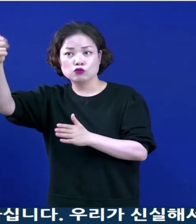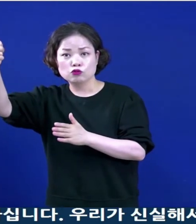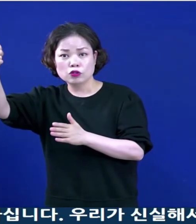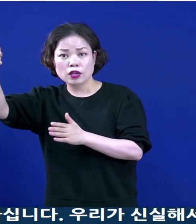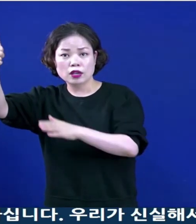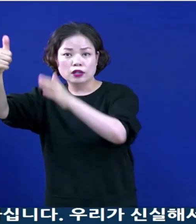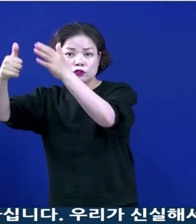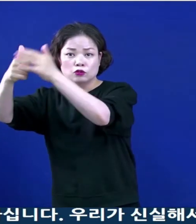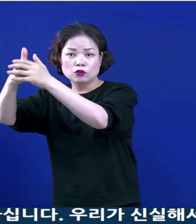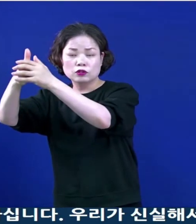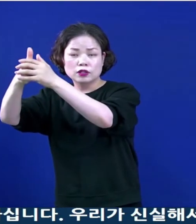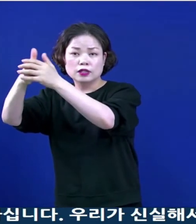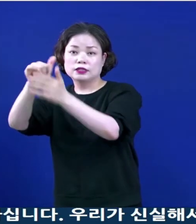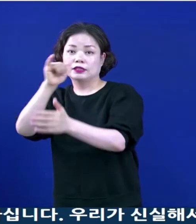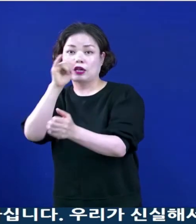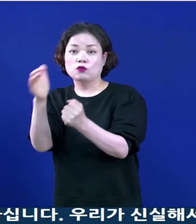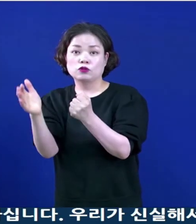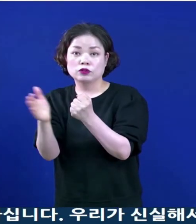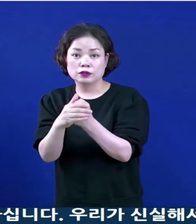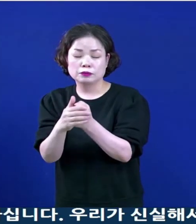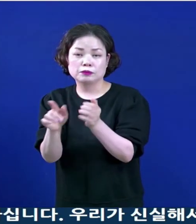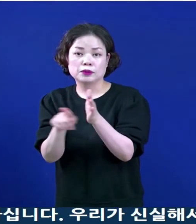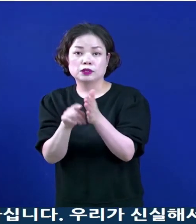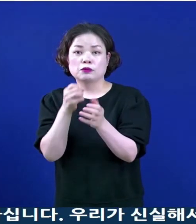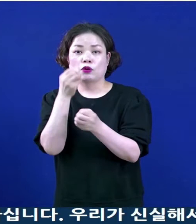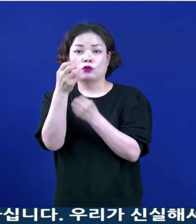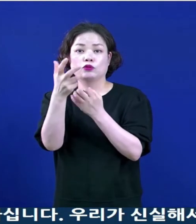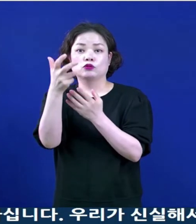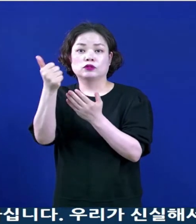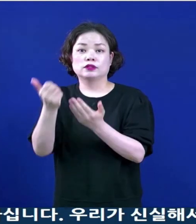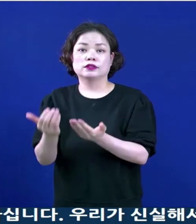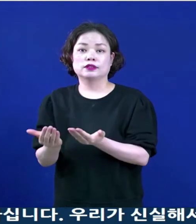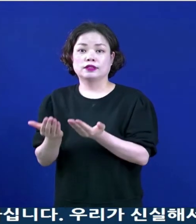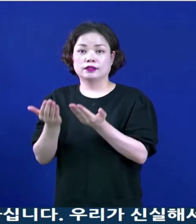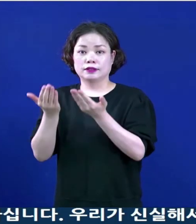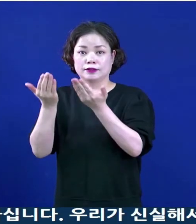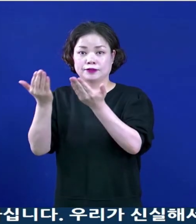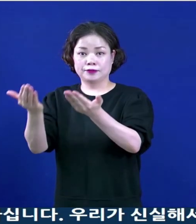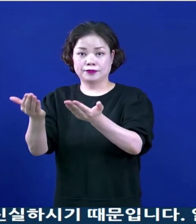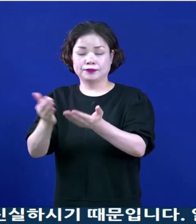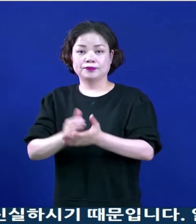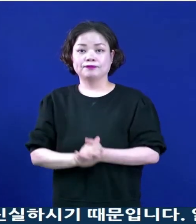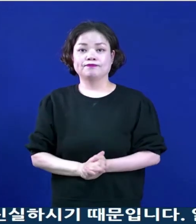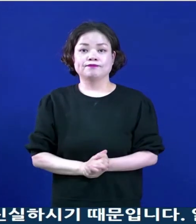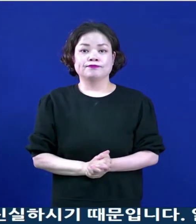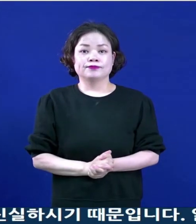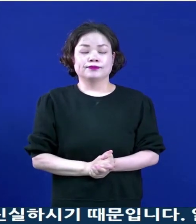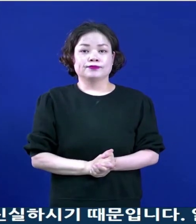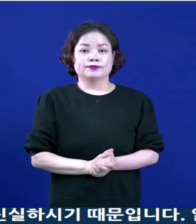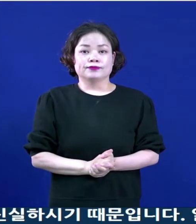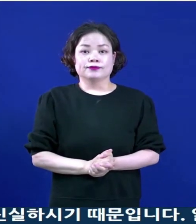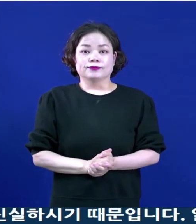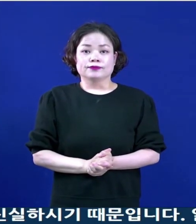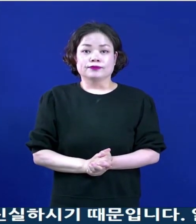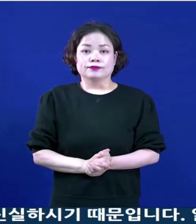손에 있사오니라고 하는 믿음의 고백을 하나님께 올려드릴 수 있어야 하는 것입니다.